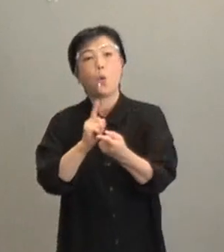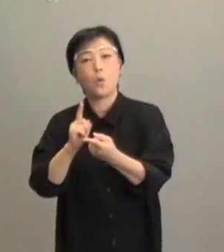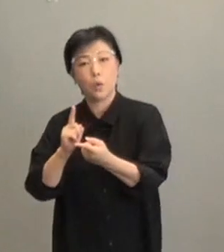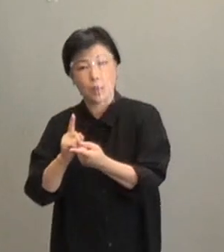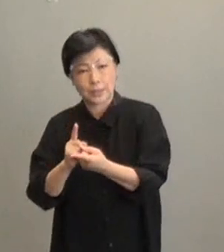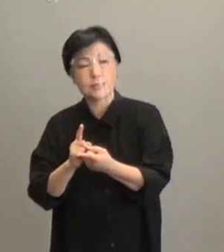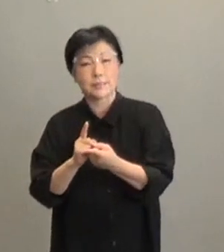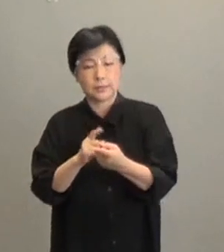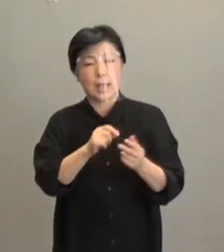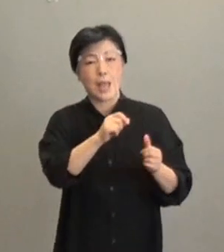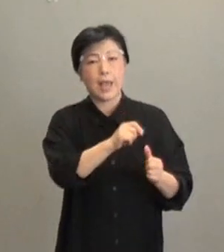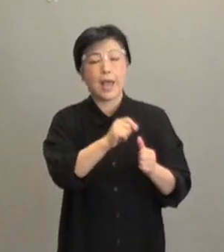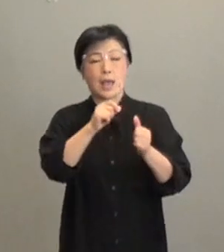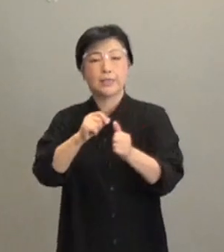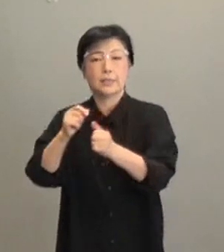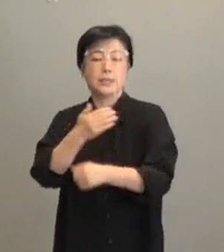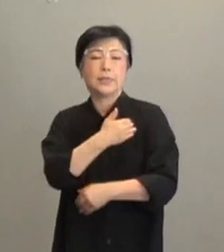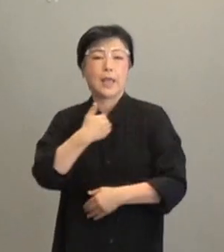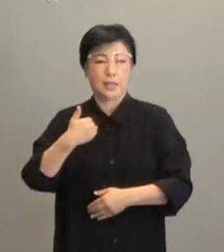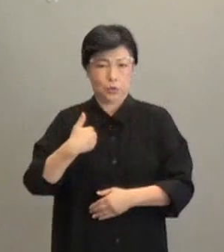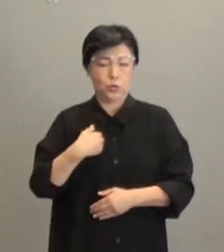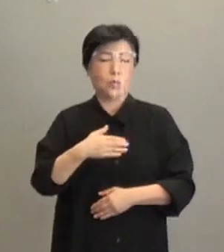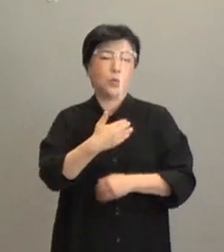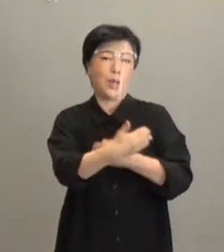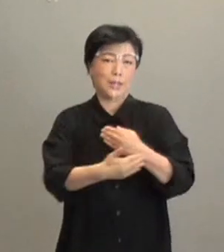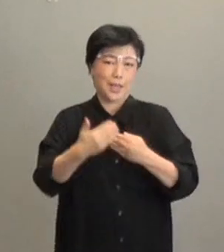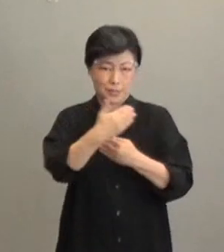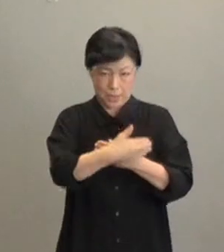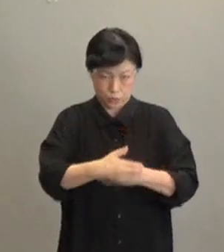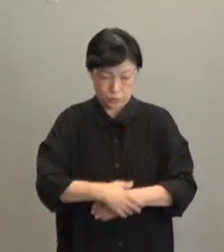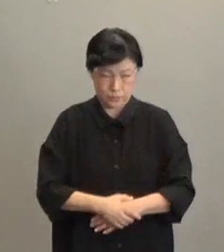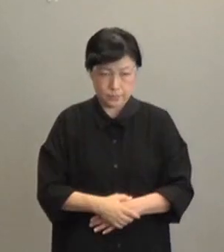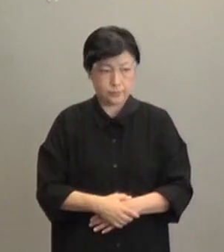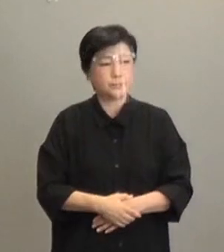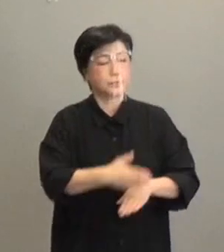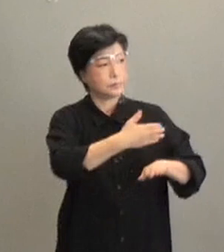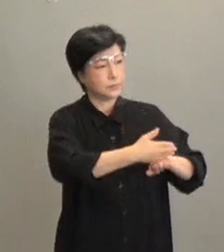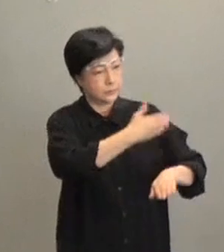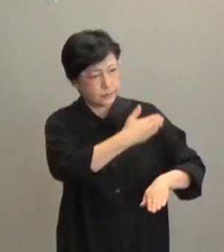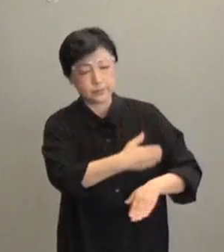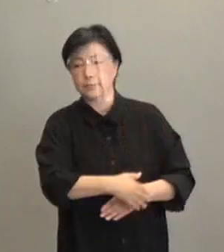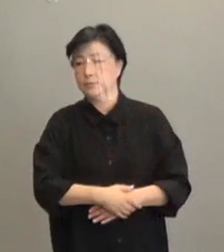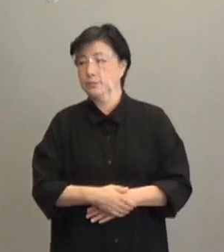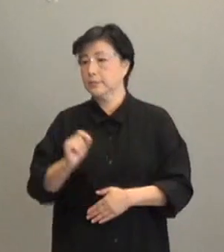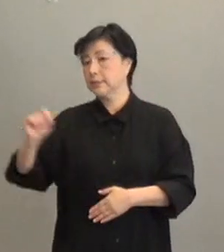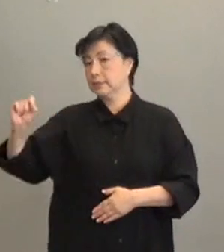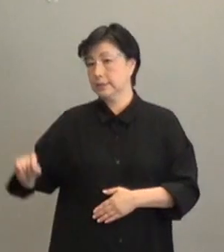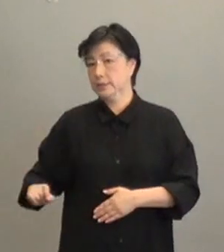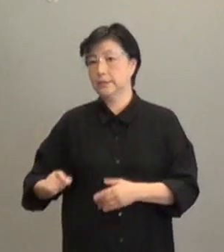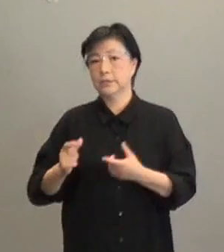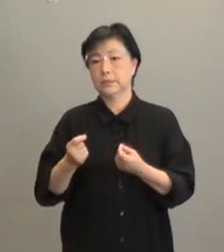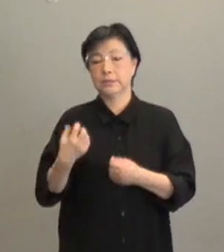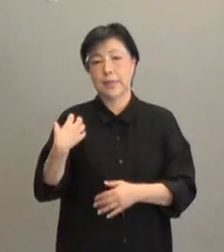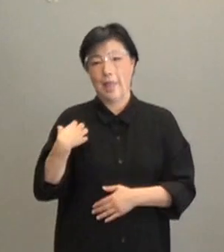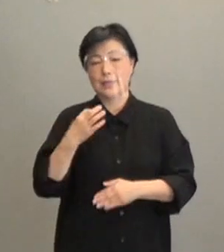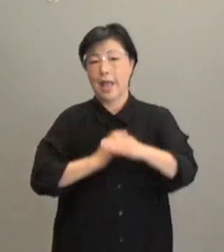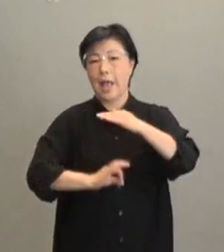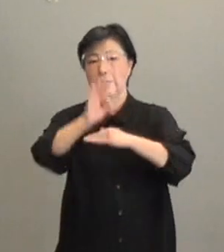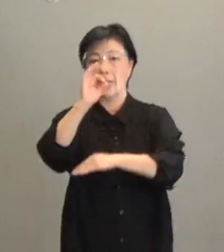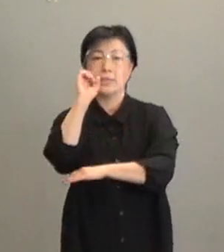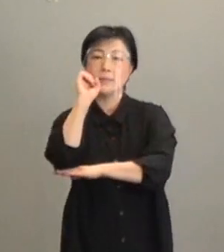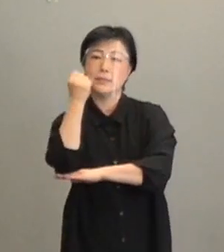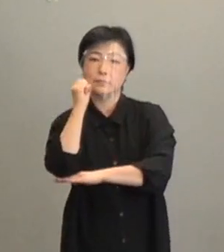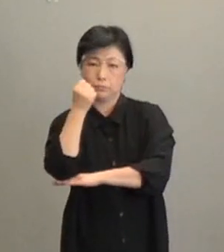枠というのが極めて重要だろうというふうに思っています。 ありがとうございます。 同じく幹事社の朝日新聞さん、お願い